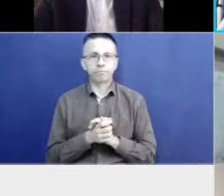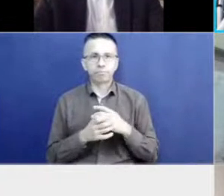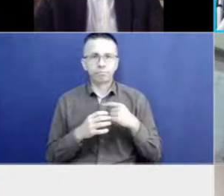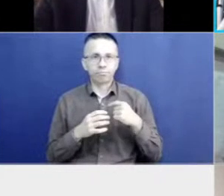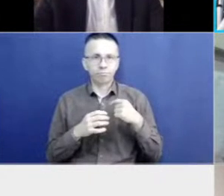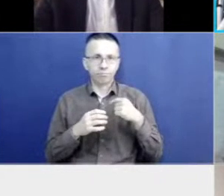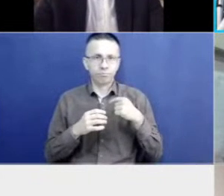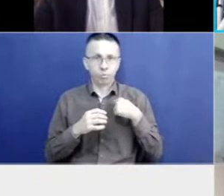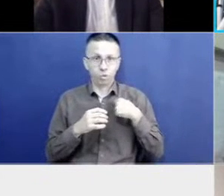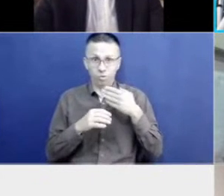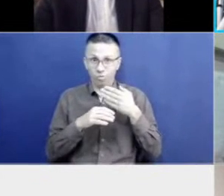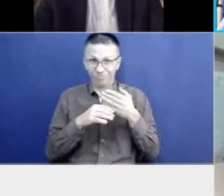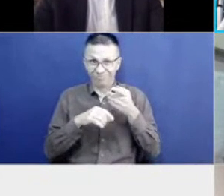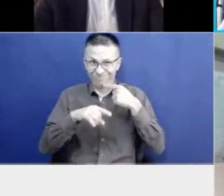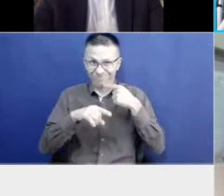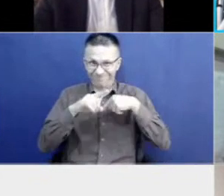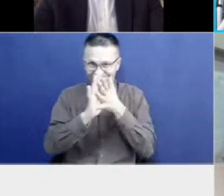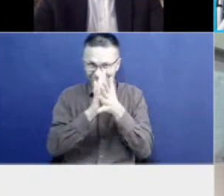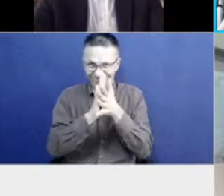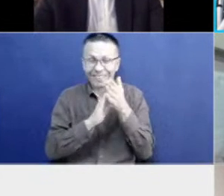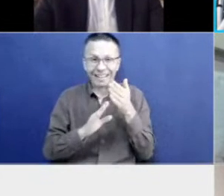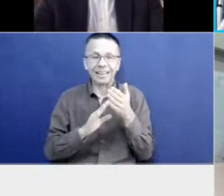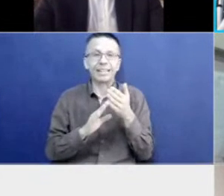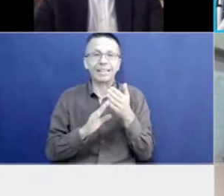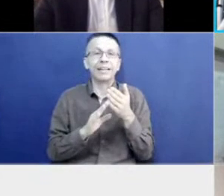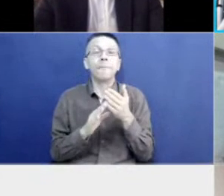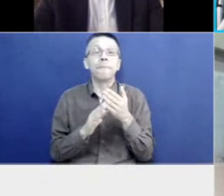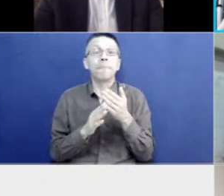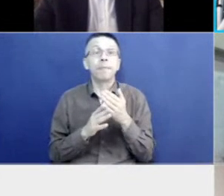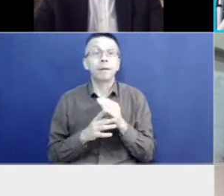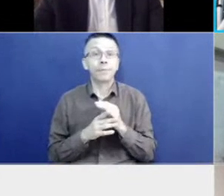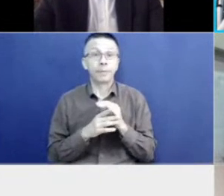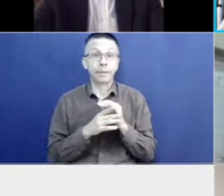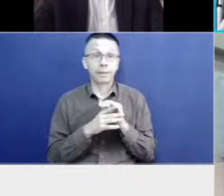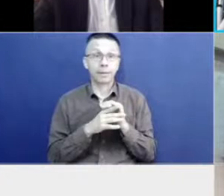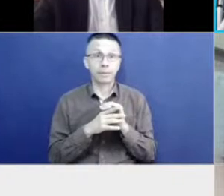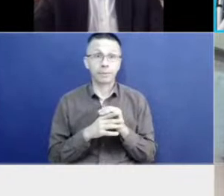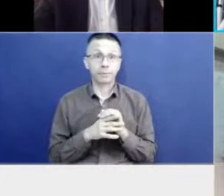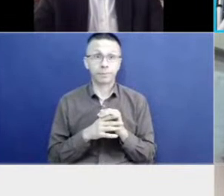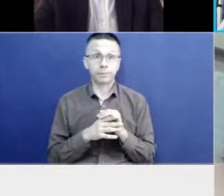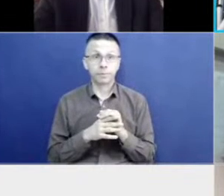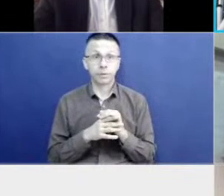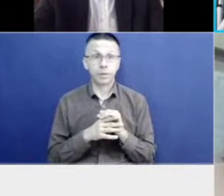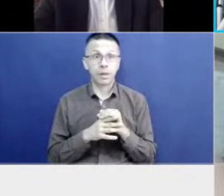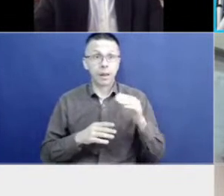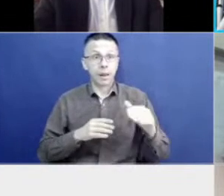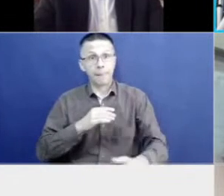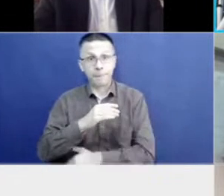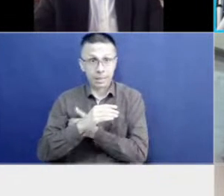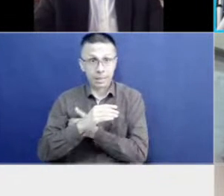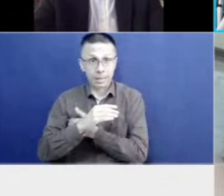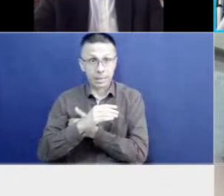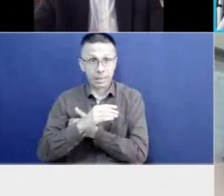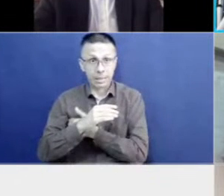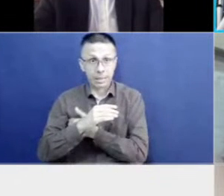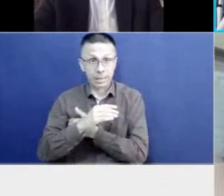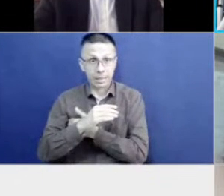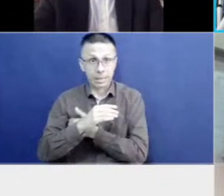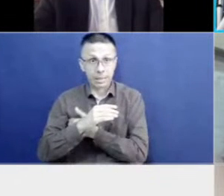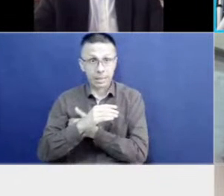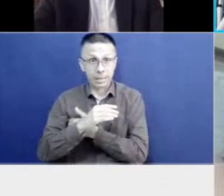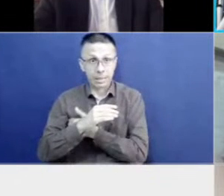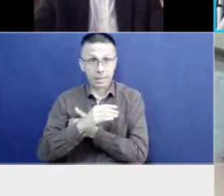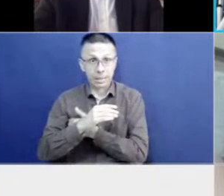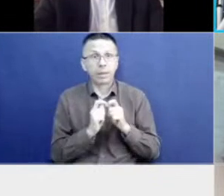hacía mención es cómo desde la institucionalidad, como ente regulador del ministerio, como los entes territoriales,